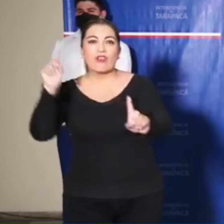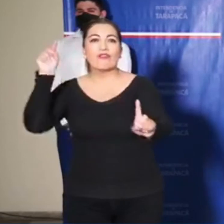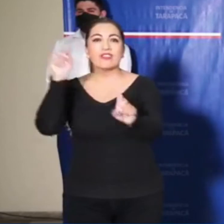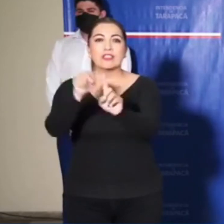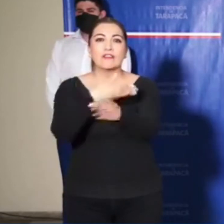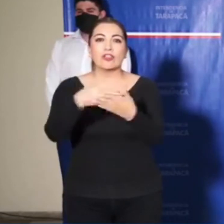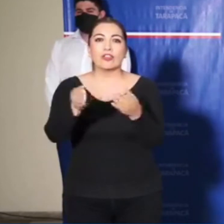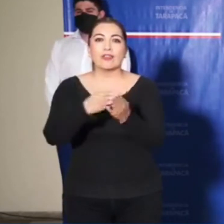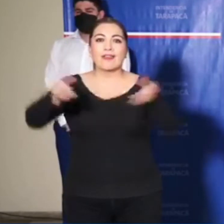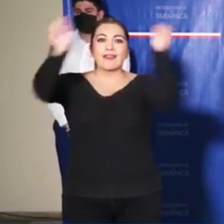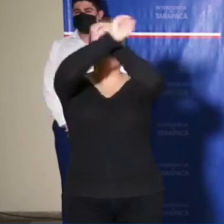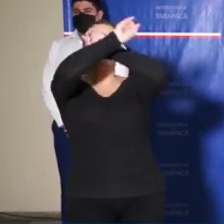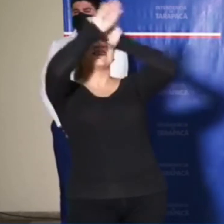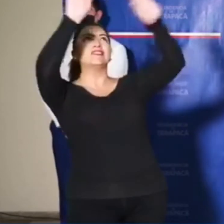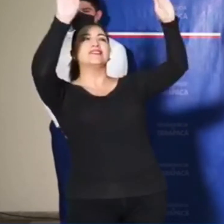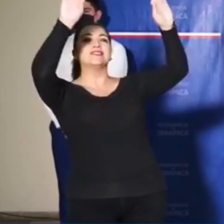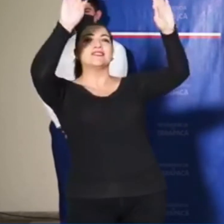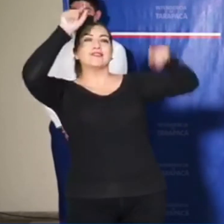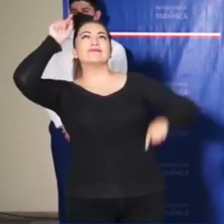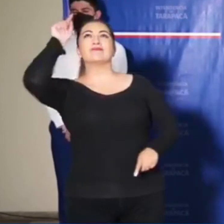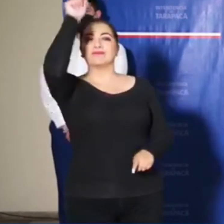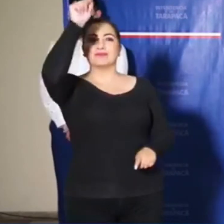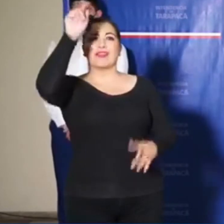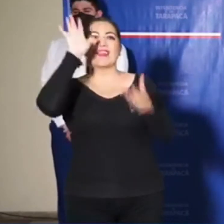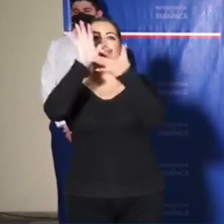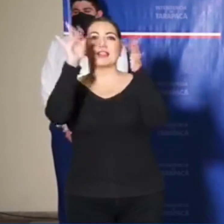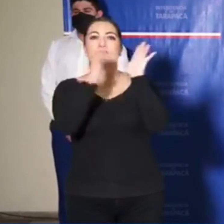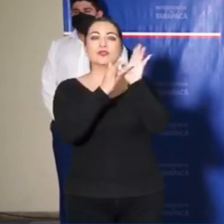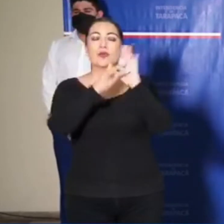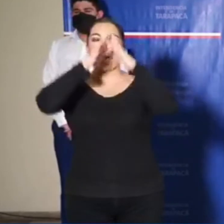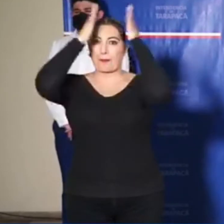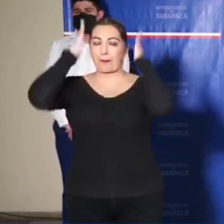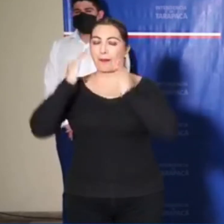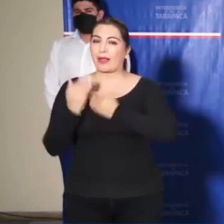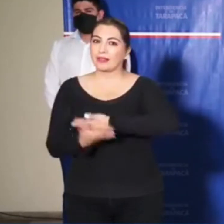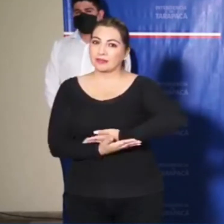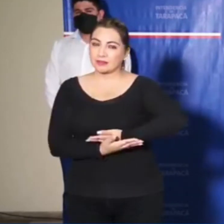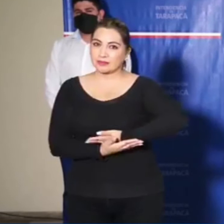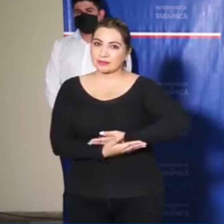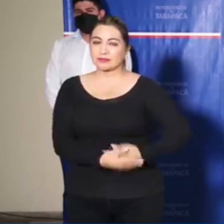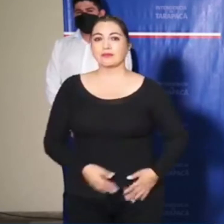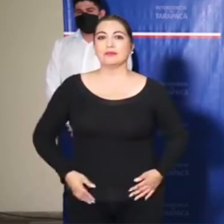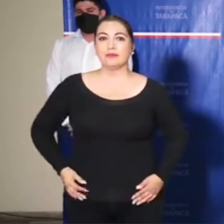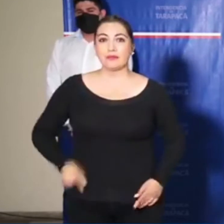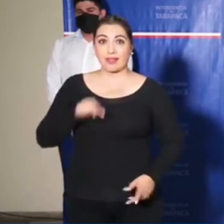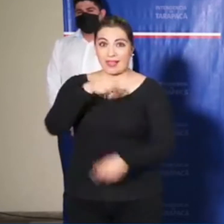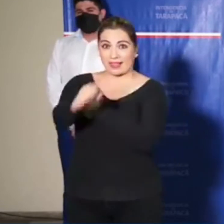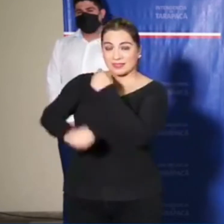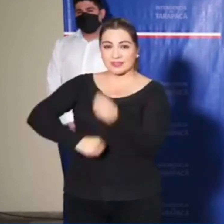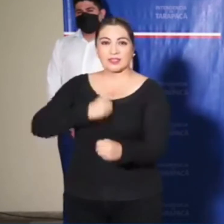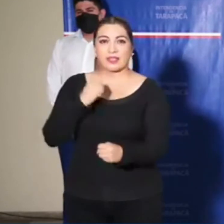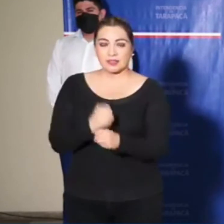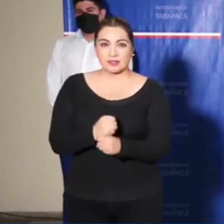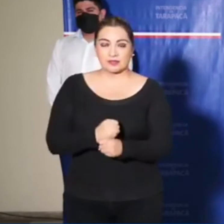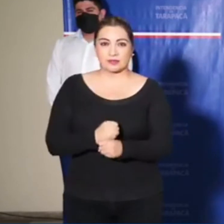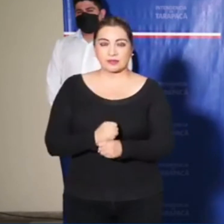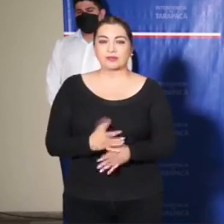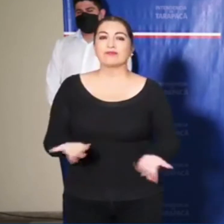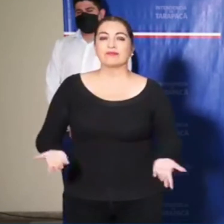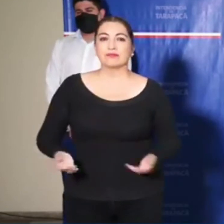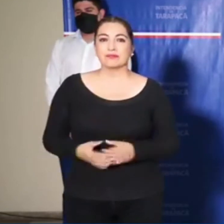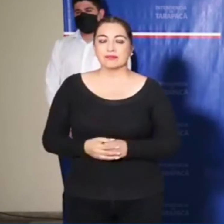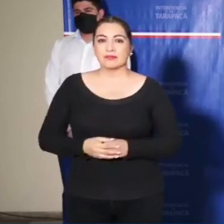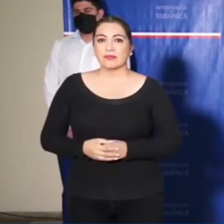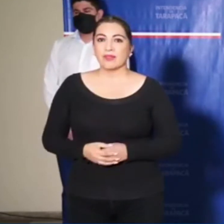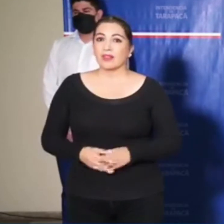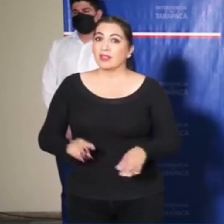cielo, en el encuentro definitivo con Jesús y María. Este año, condicionados por